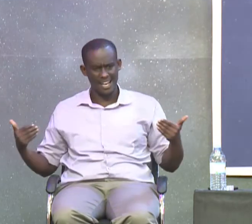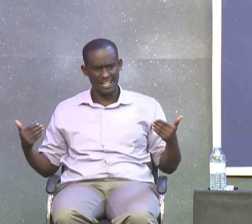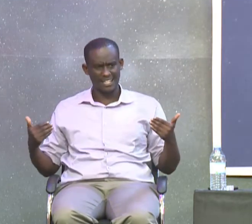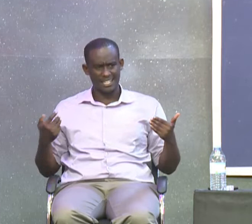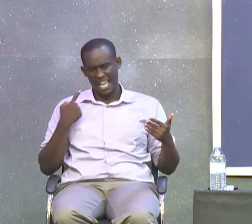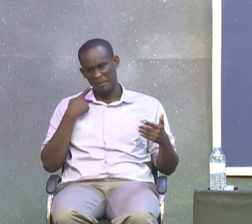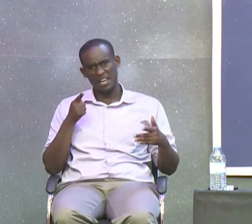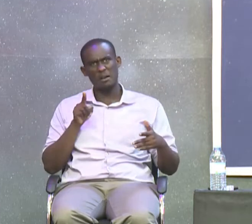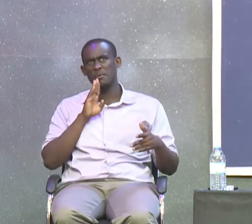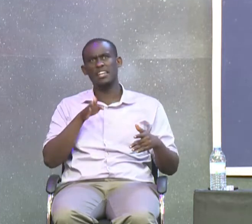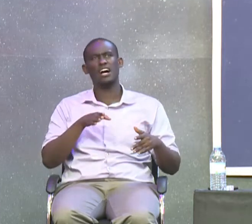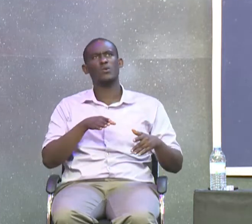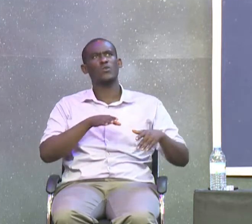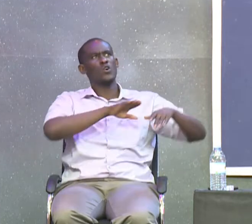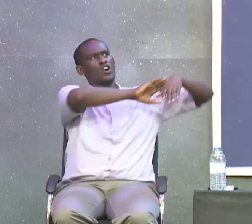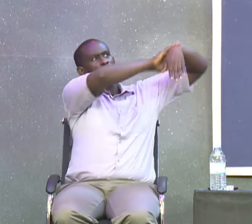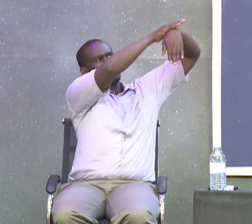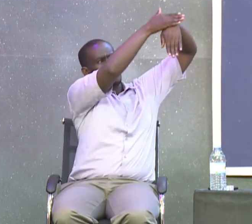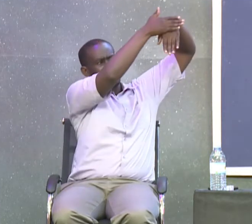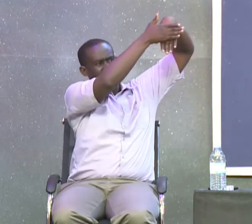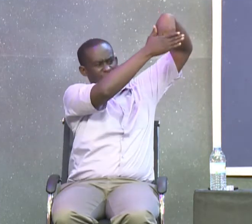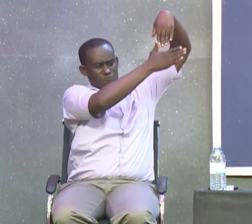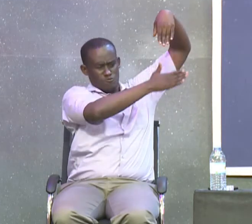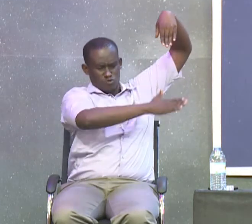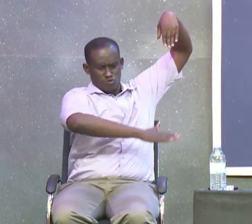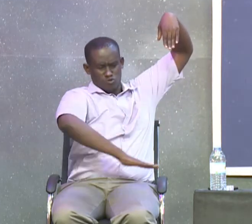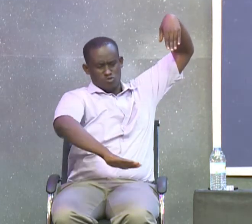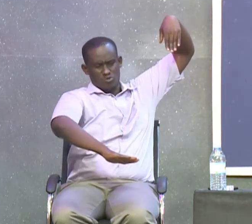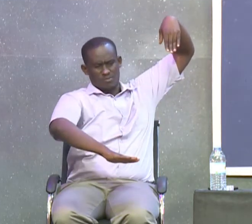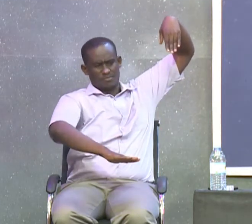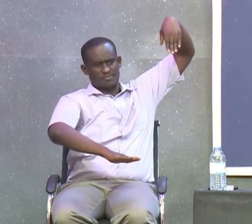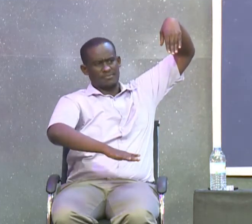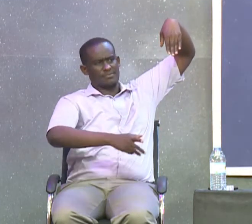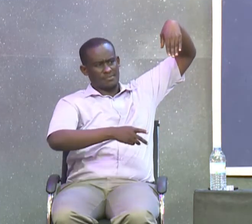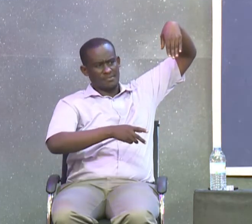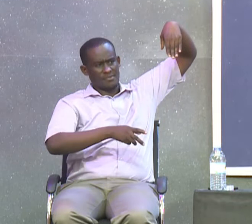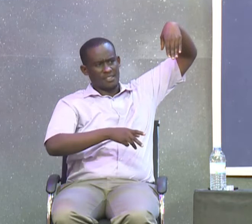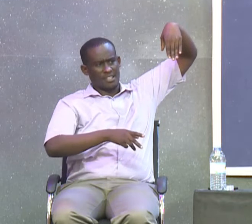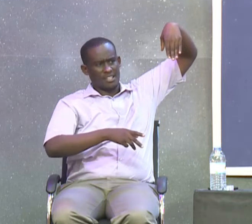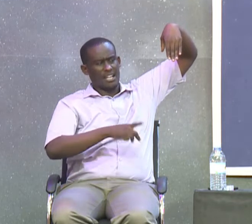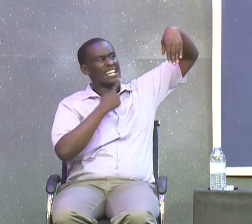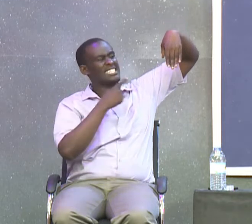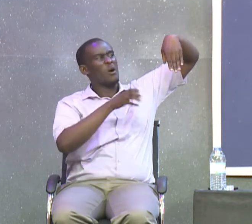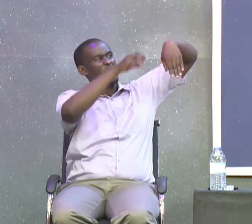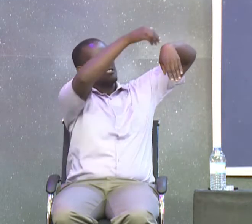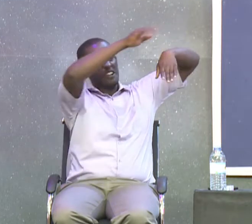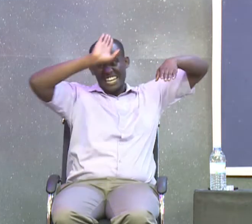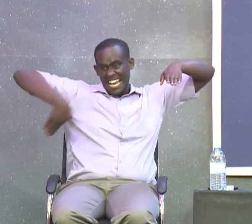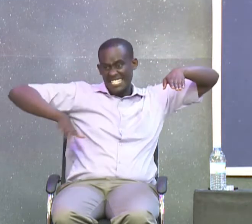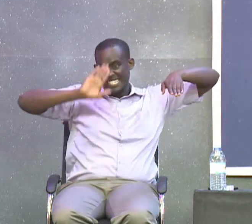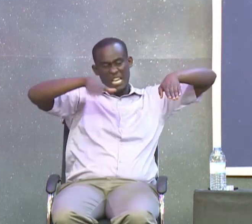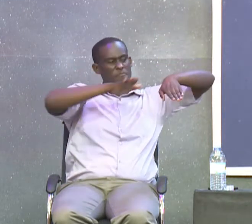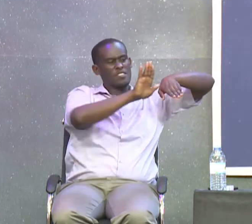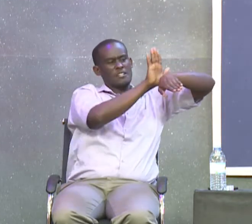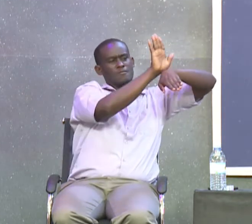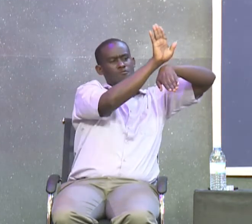bino bye babeera ku lusozi n'avuga gogolo kati wo waali olina kuvuga bw'otyo